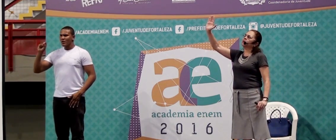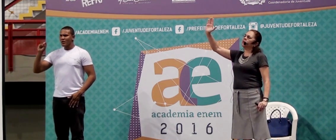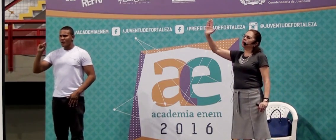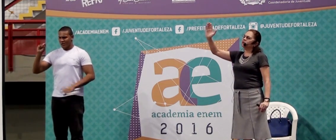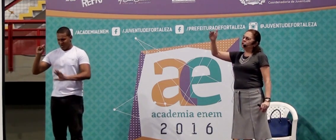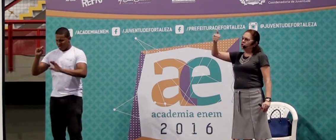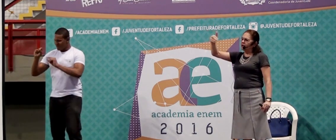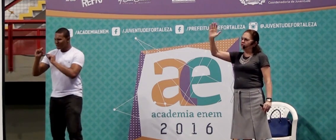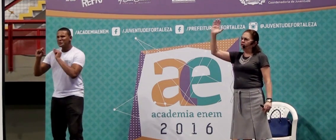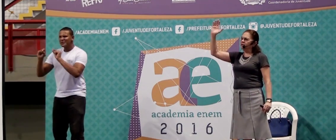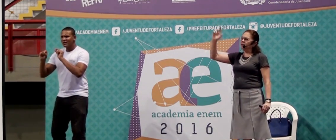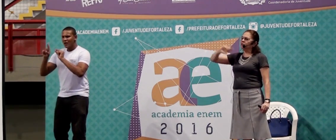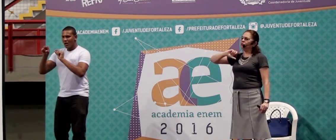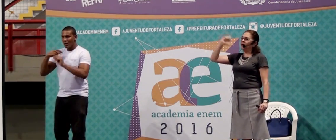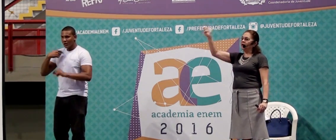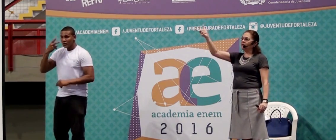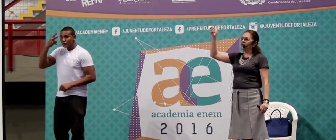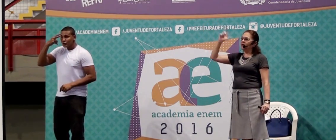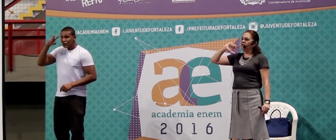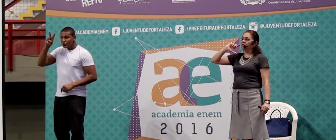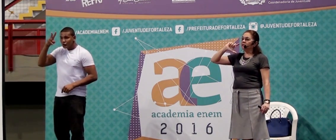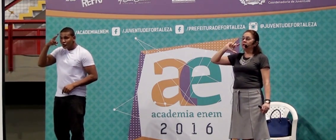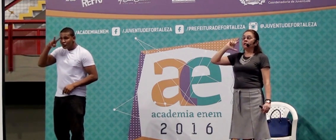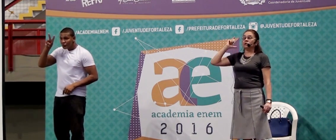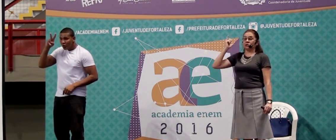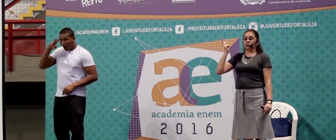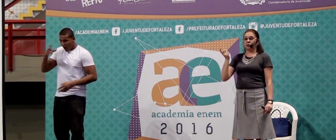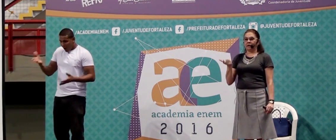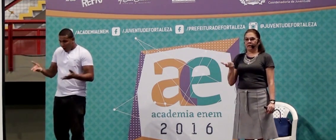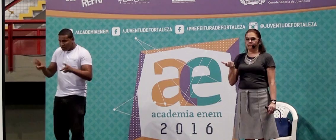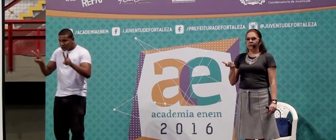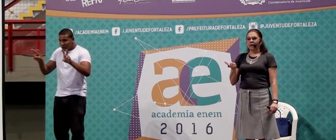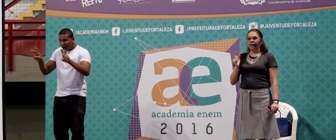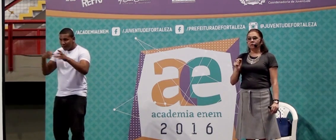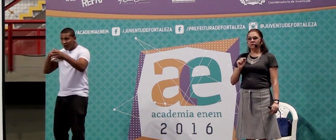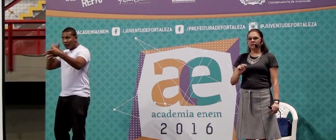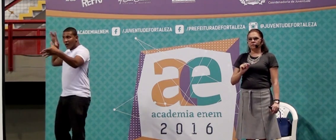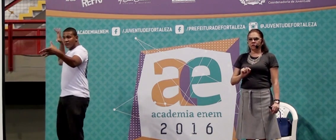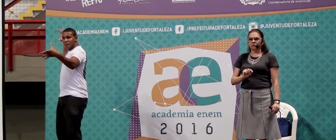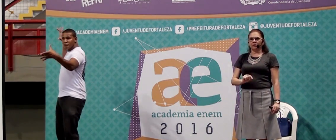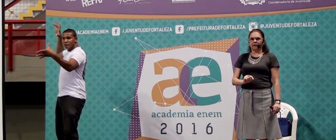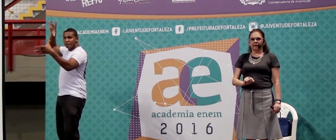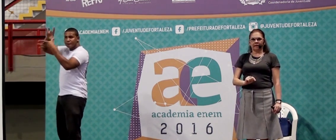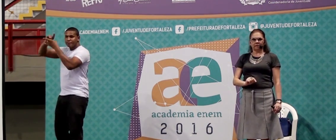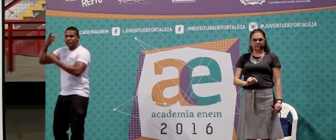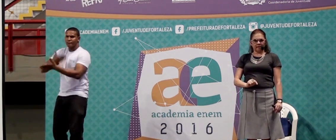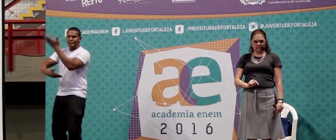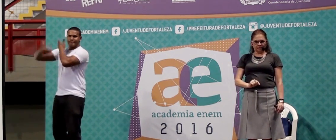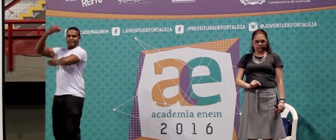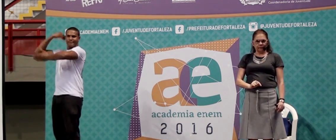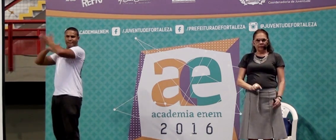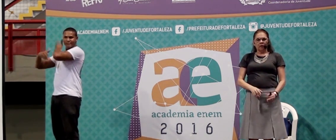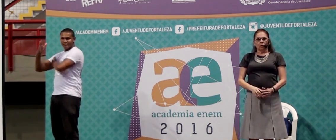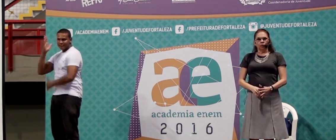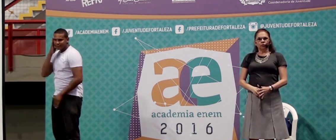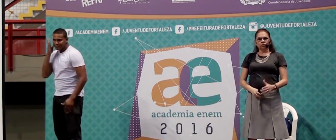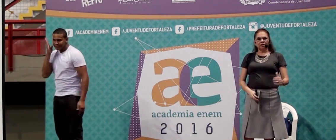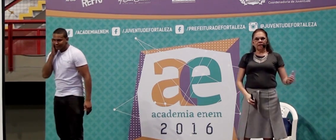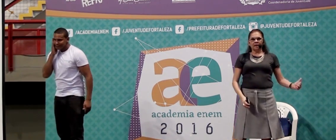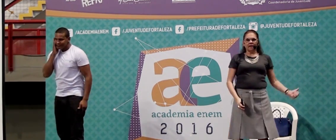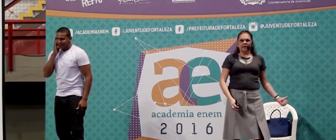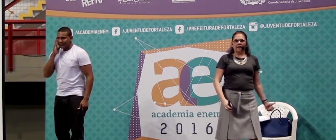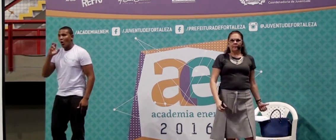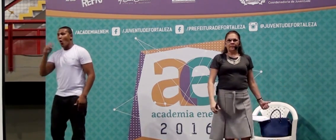o tema já fazendo uma referência histórica. Alusão histórica quer dizer isso.